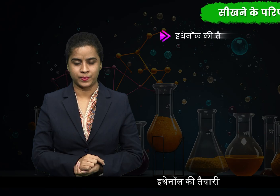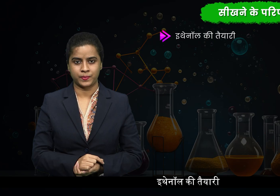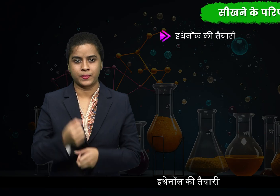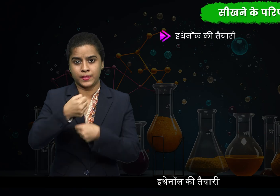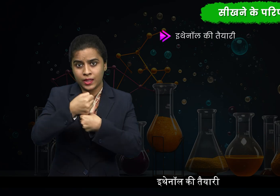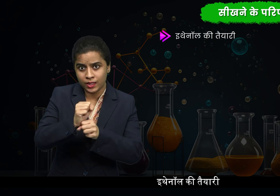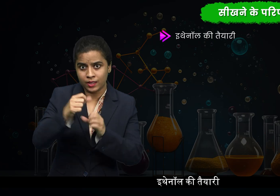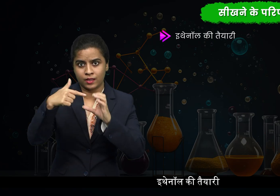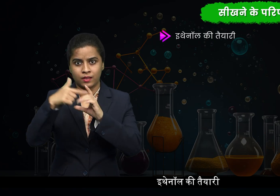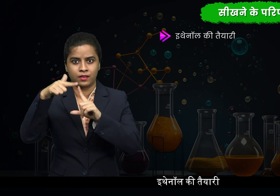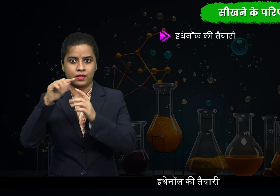इथेनॉल की तैयारी,